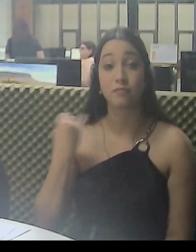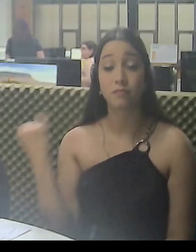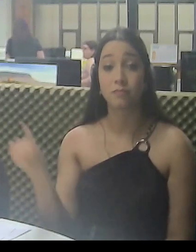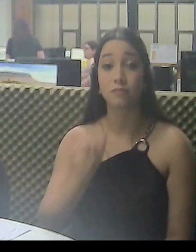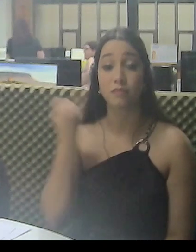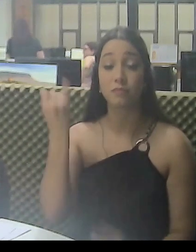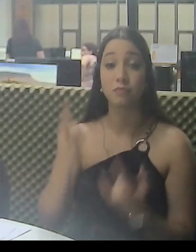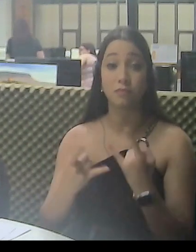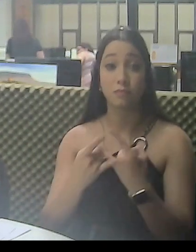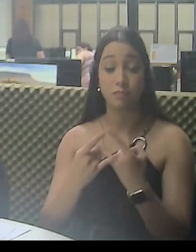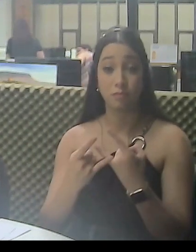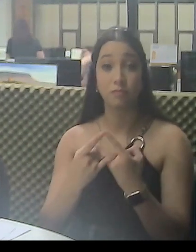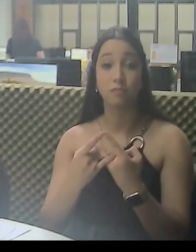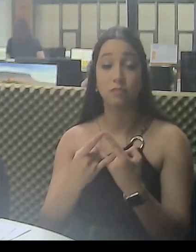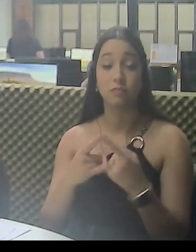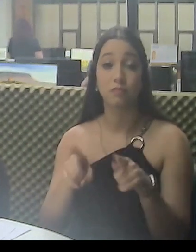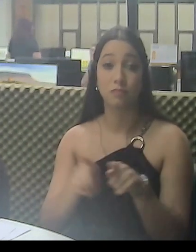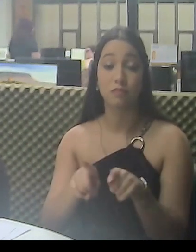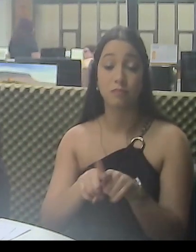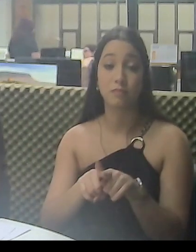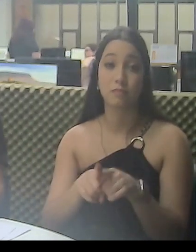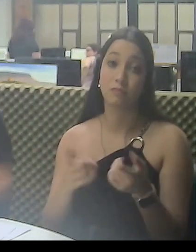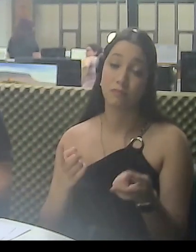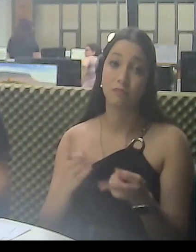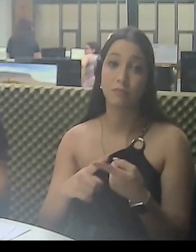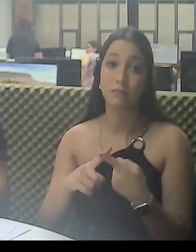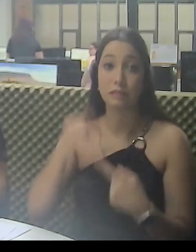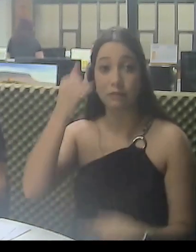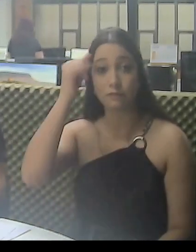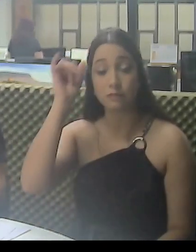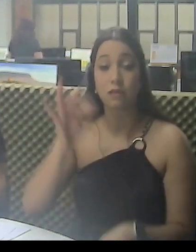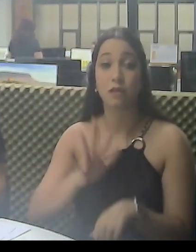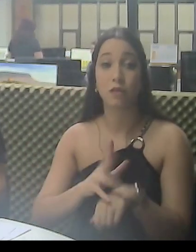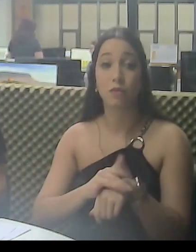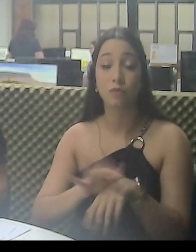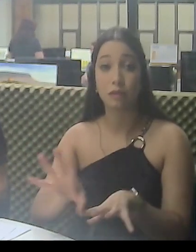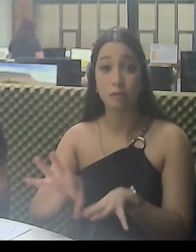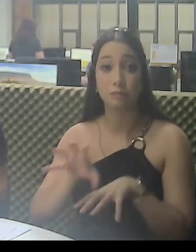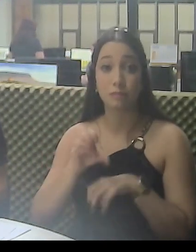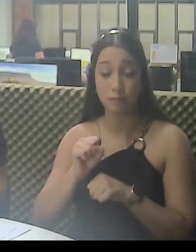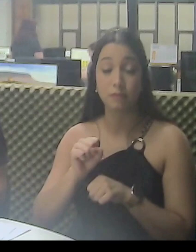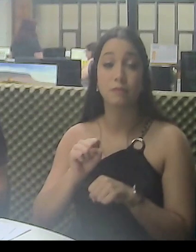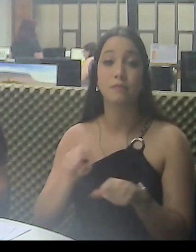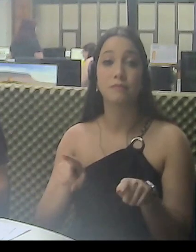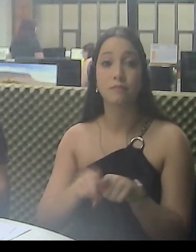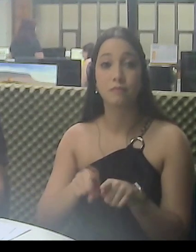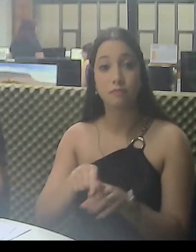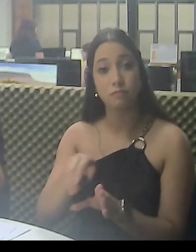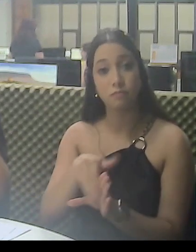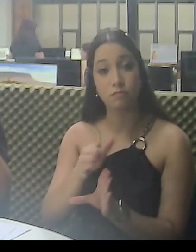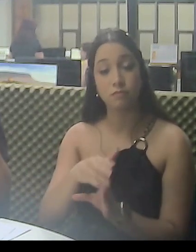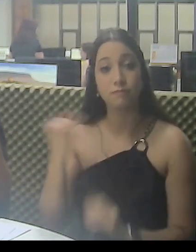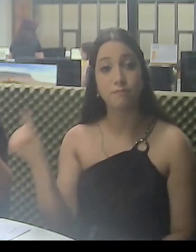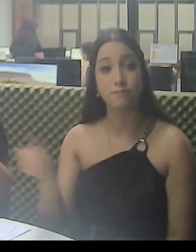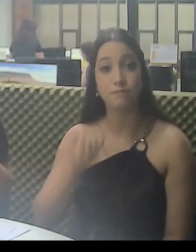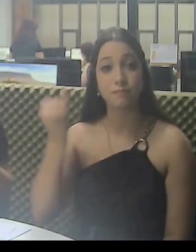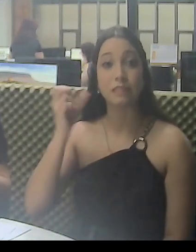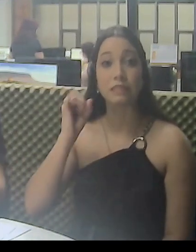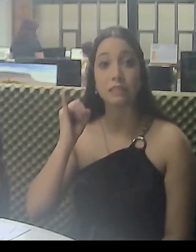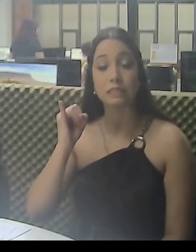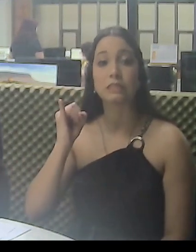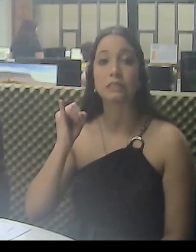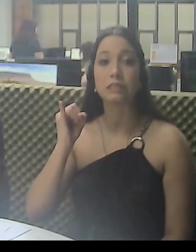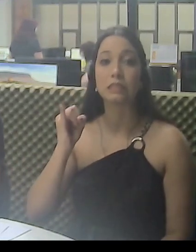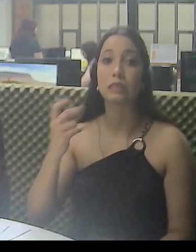do preservativo para preservação, para prevenção das ISTs, orientação da importância, se tiver alguma